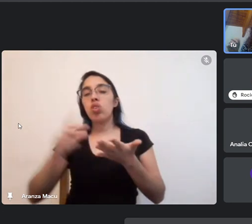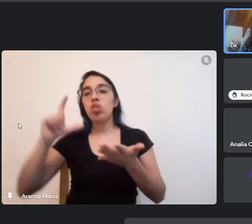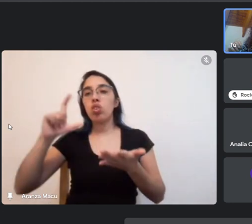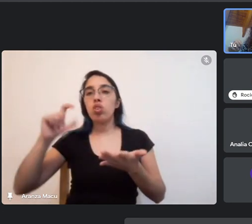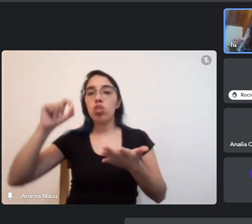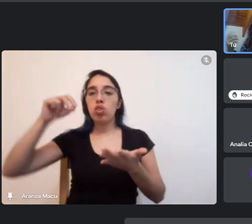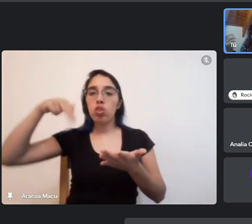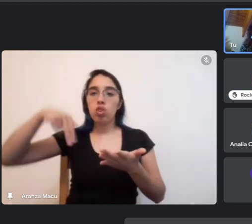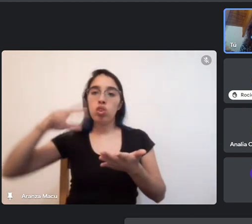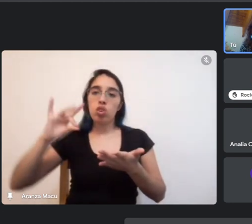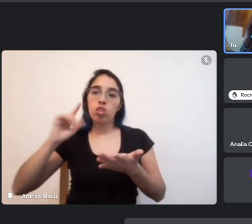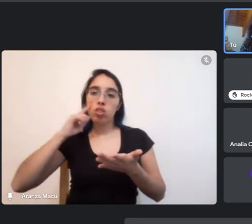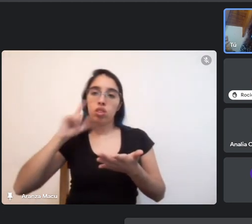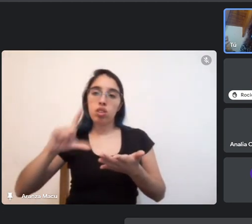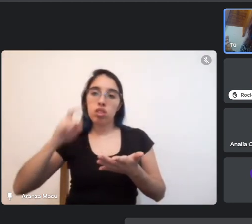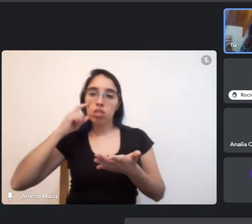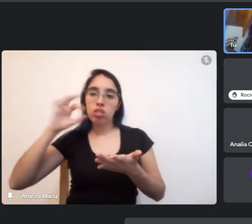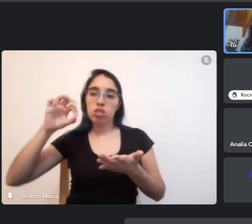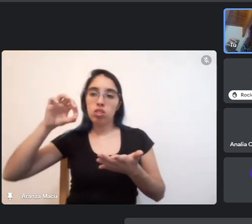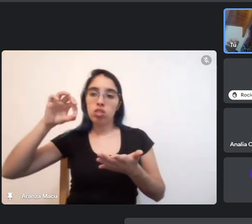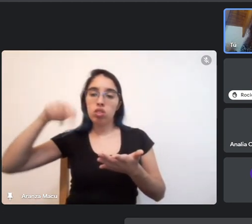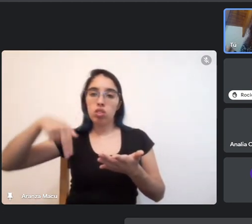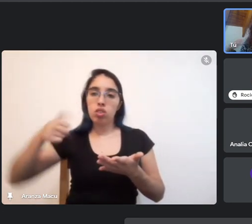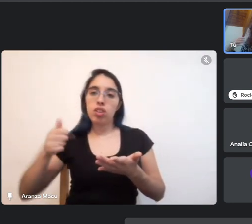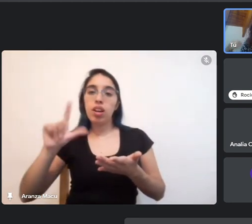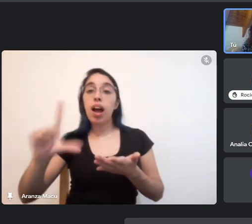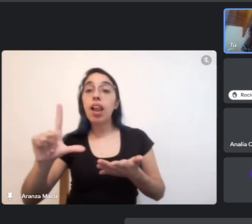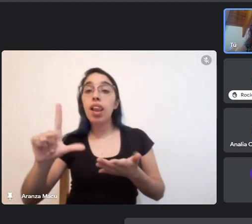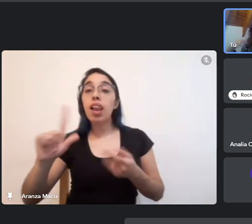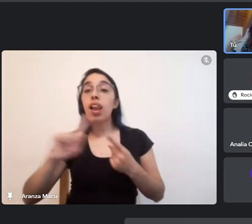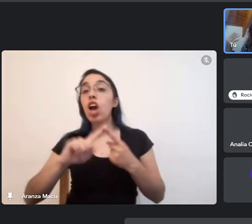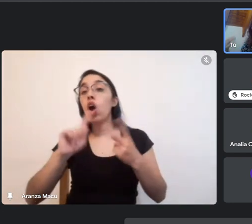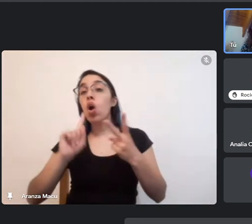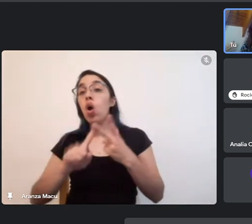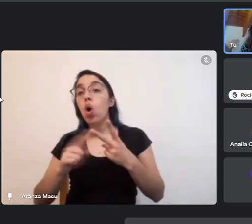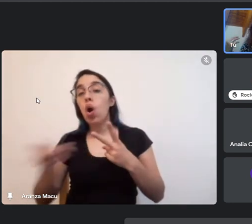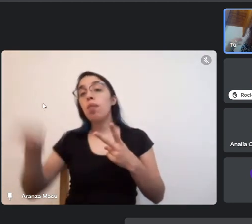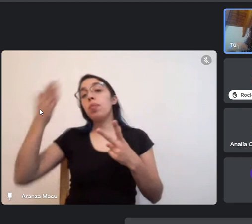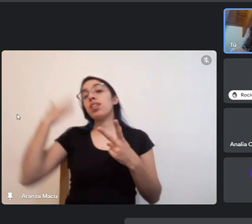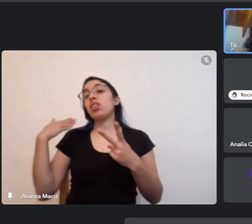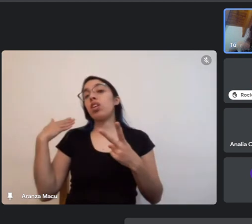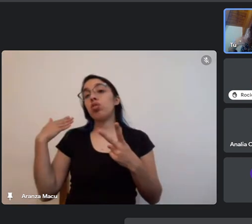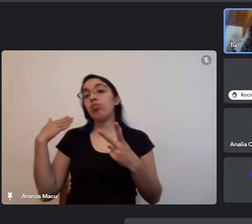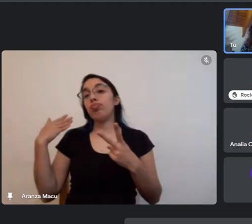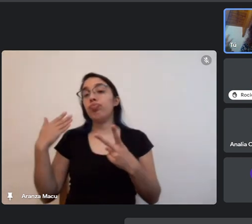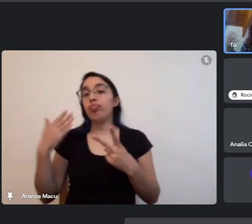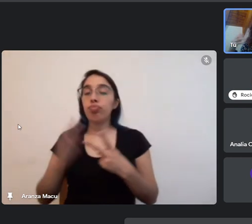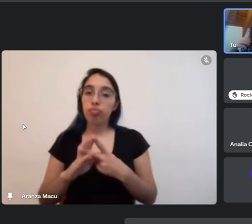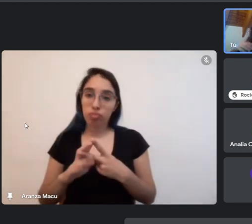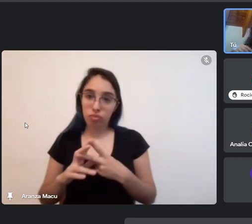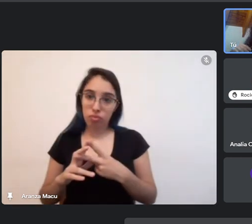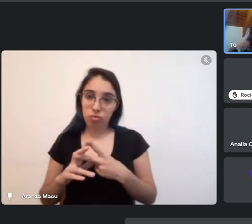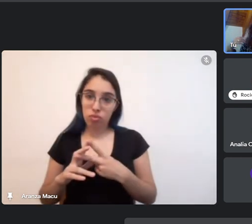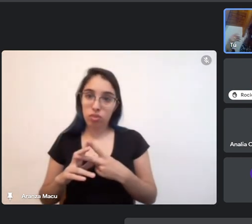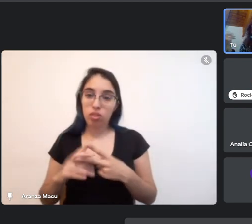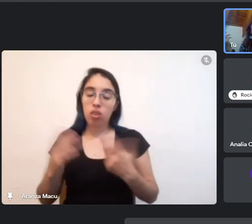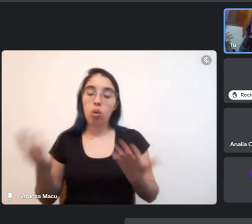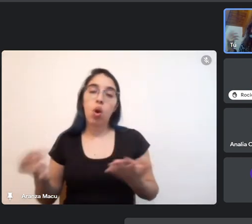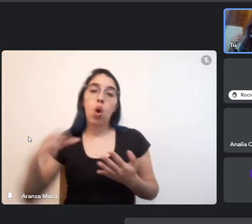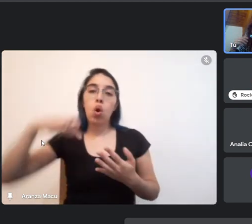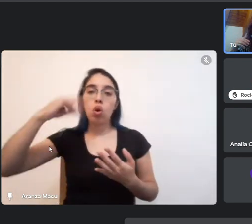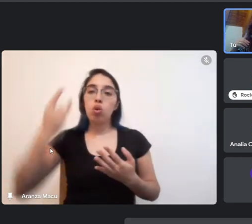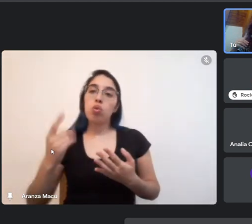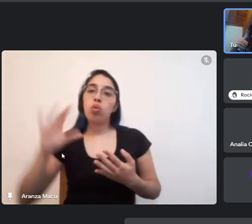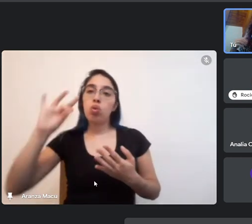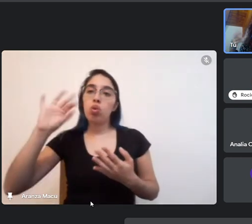ofrecer, podría vivir, o pudo o pudieron ocurrir, pudo manifestarse, pudo